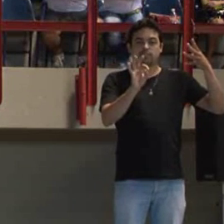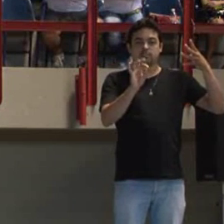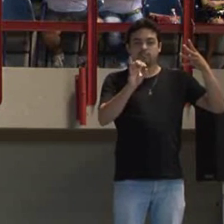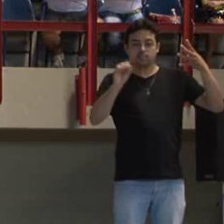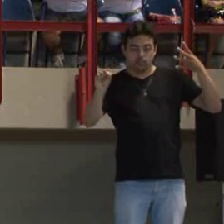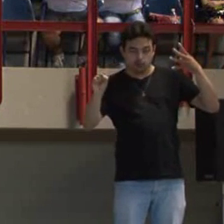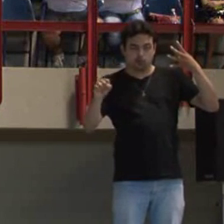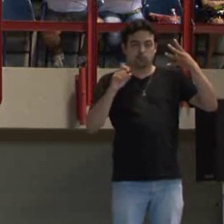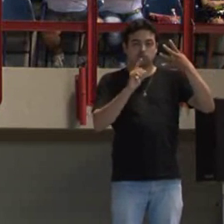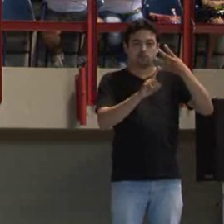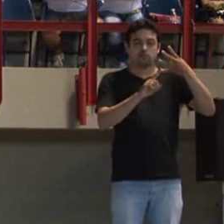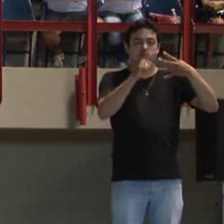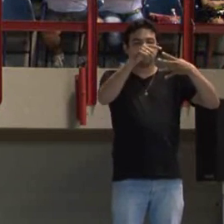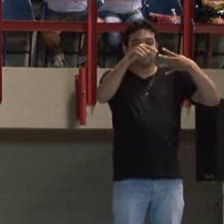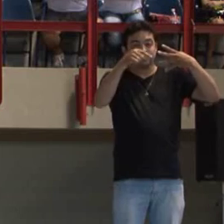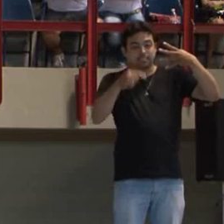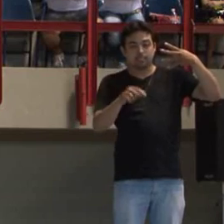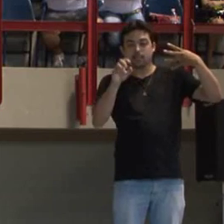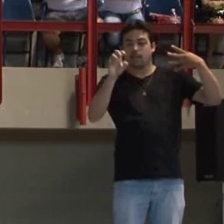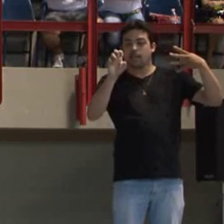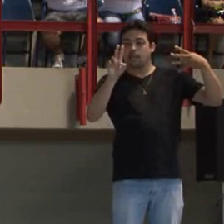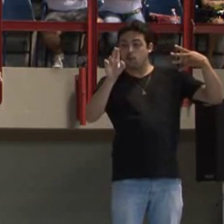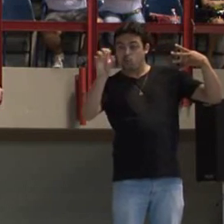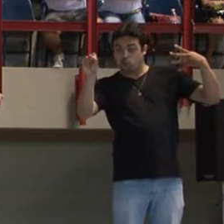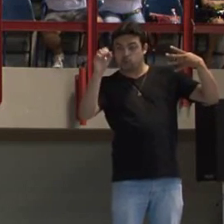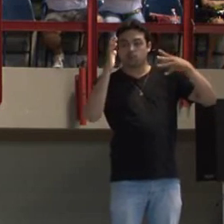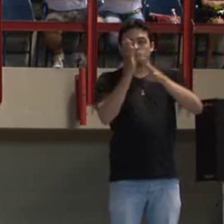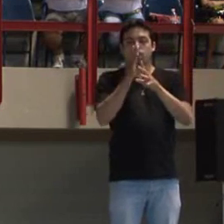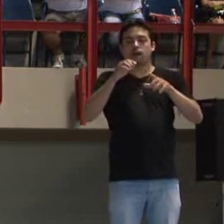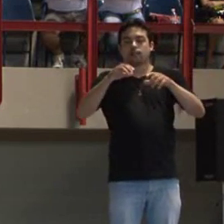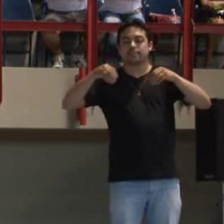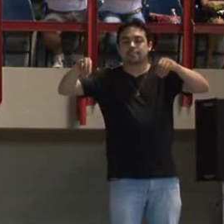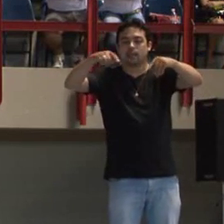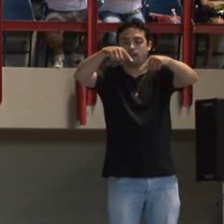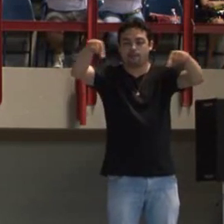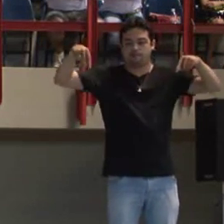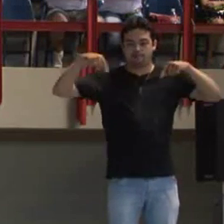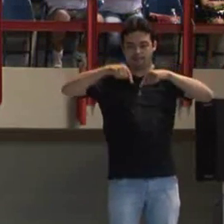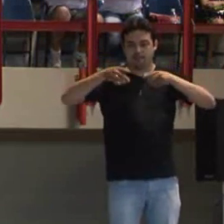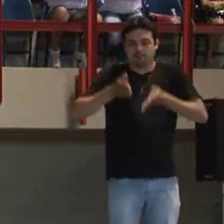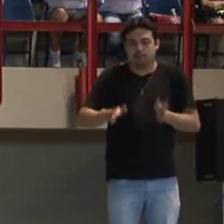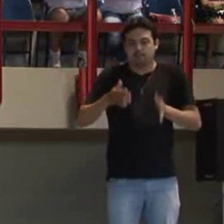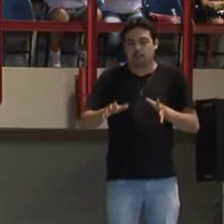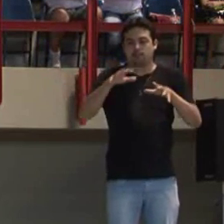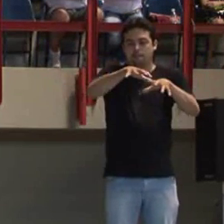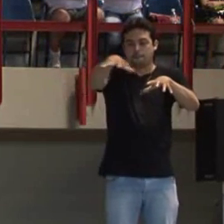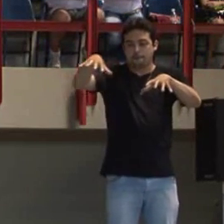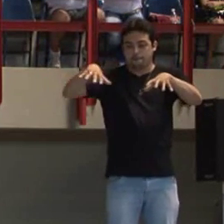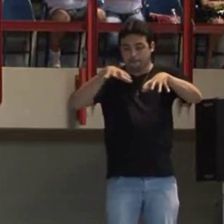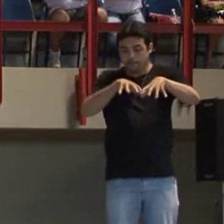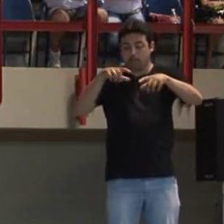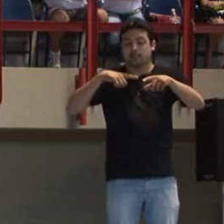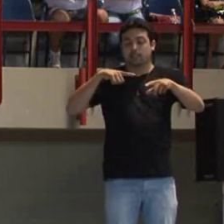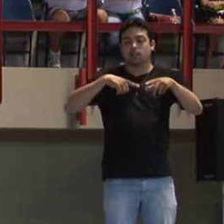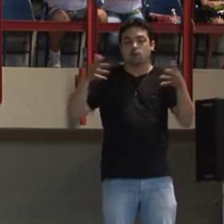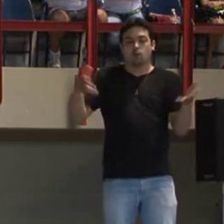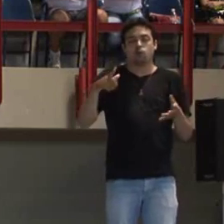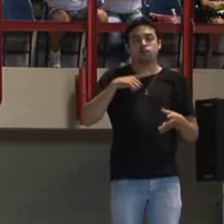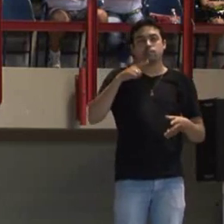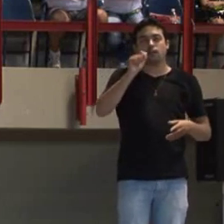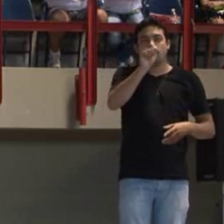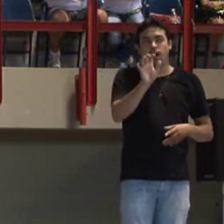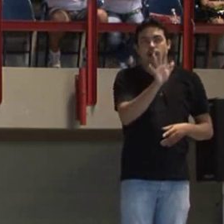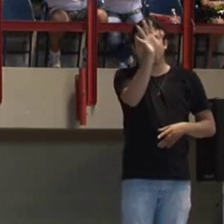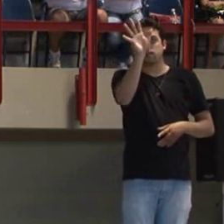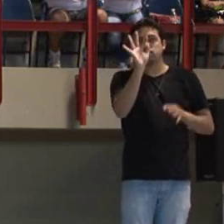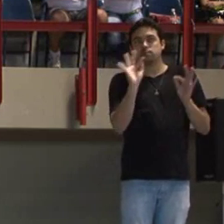os ananeus, todos os eus é porque nascem naquela mesma terra, tá? Hoje tem uma região da Ásia Menor que quem